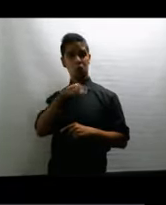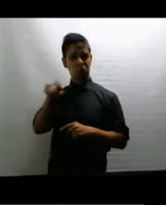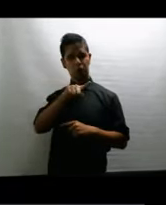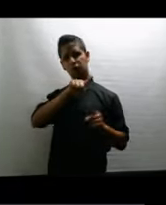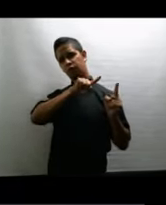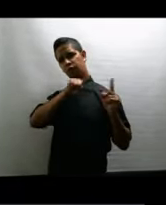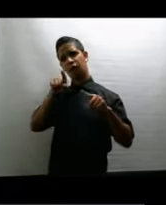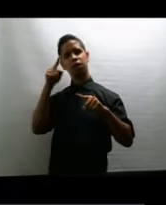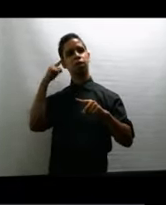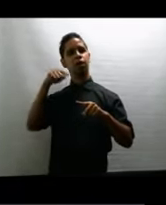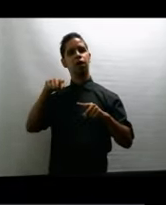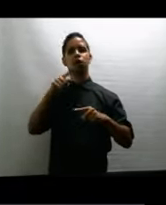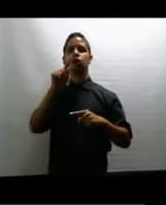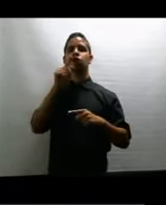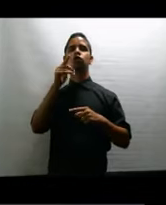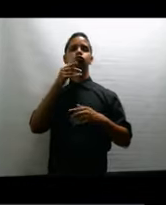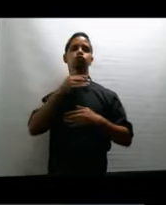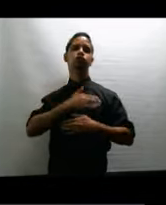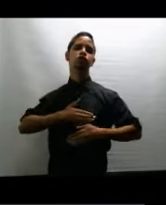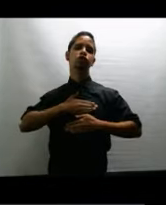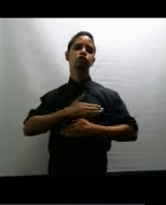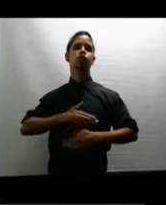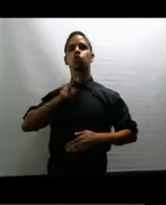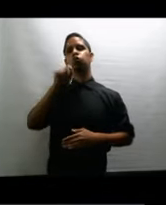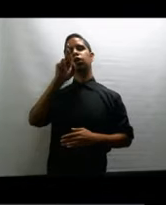también para que te lo disfruteri.